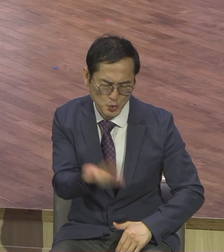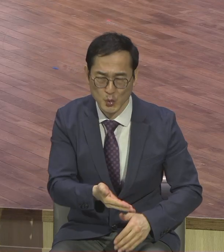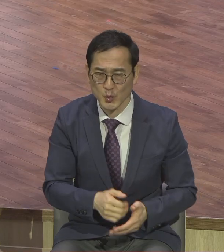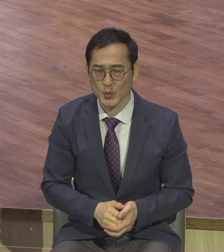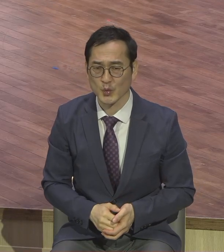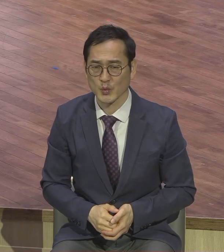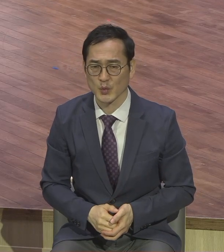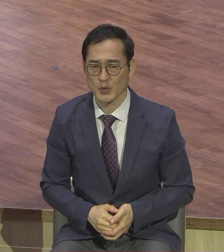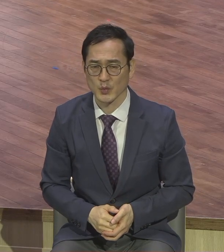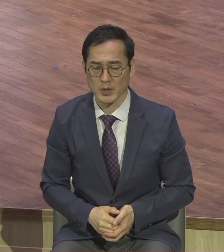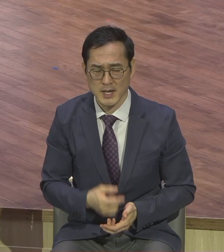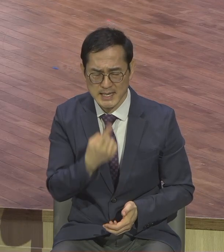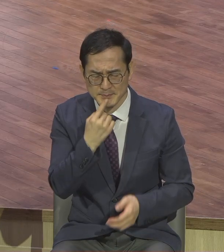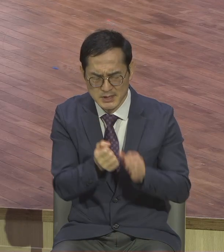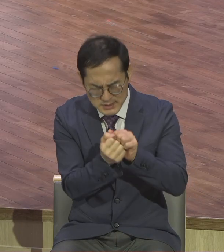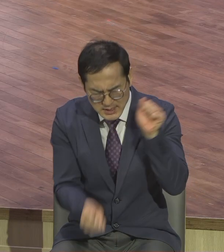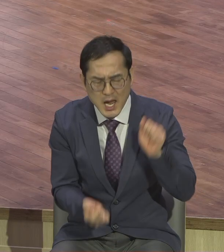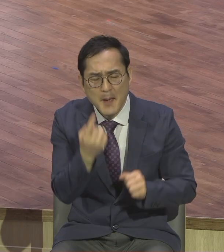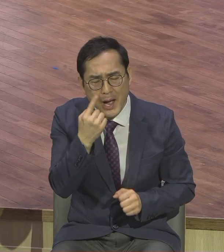끝난 거 아닙니까?